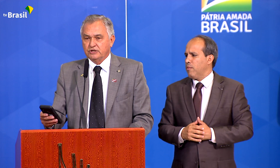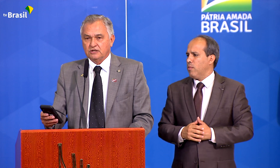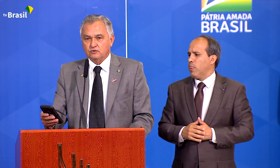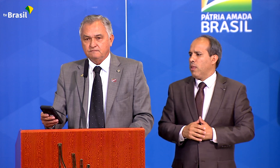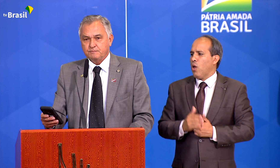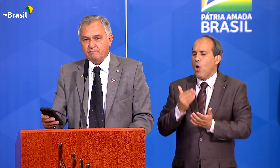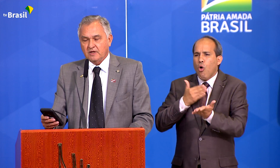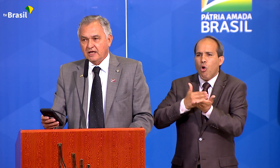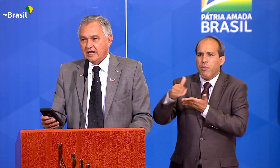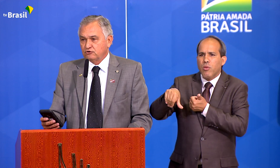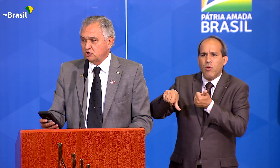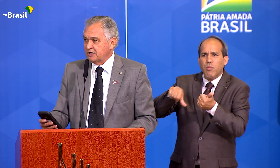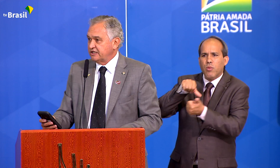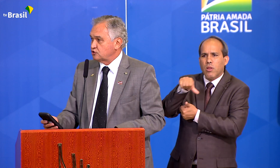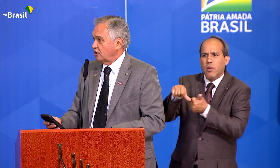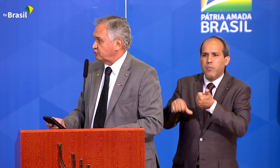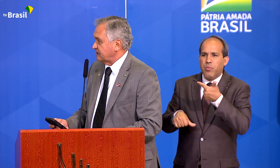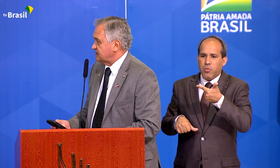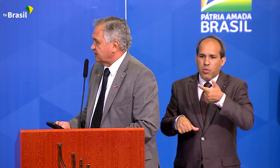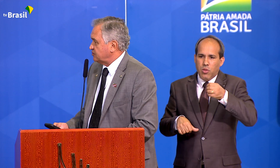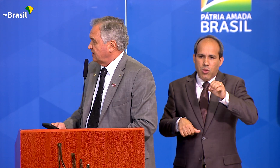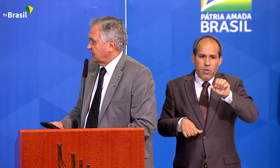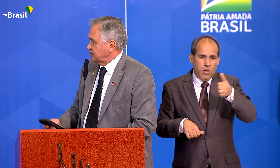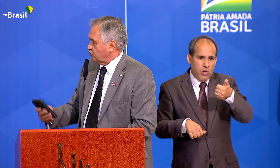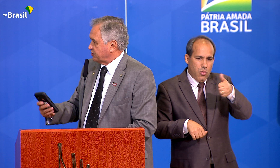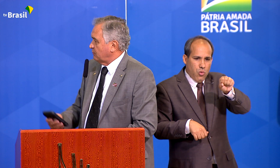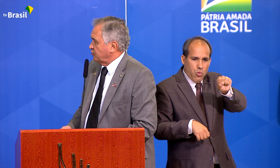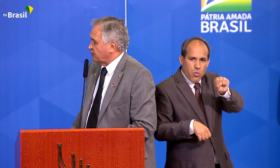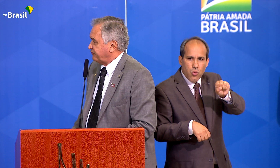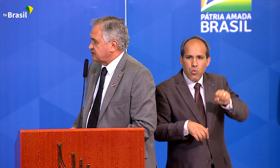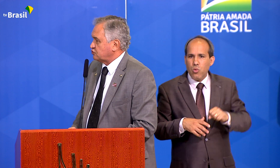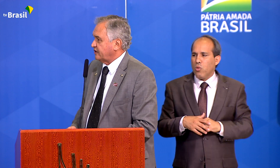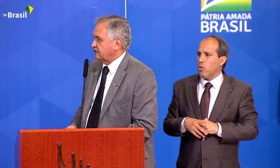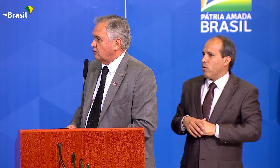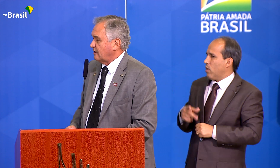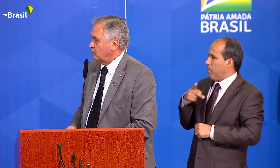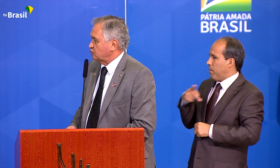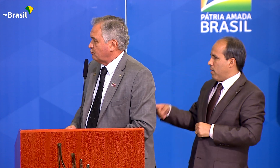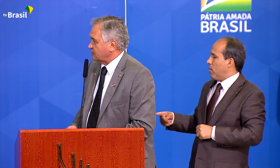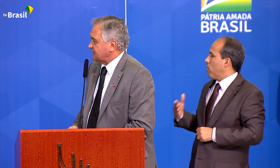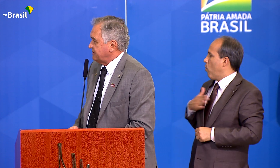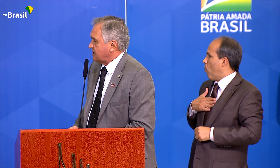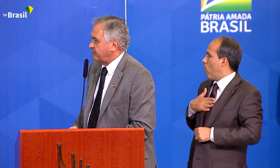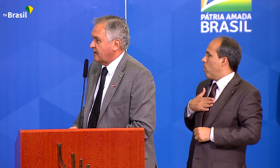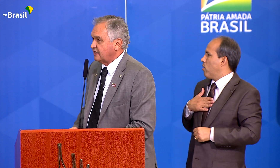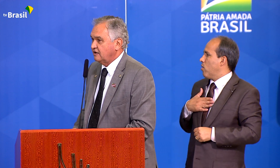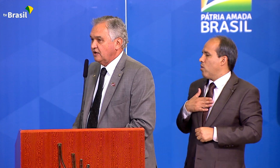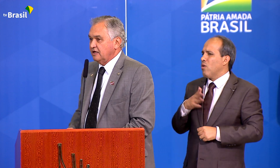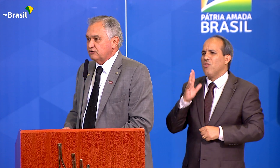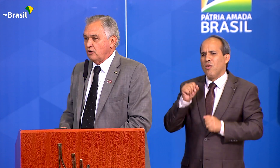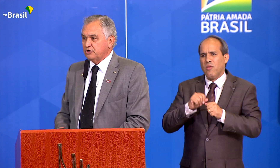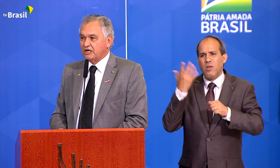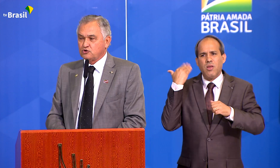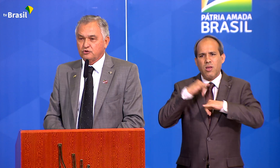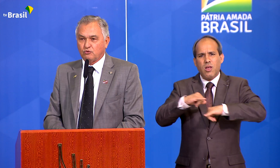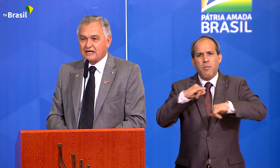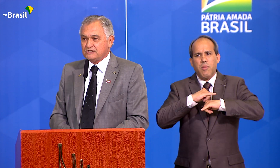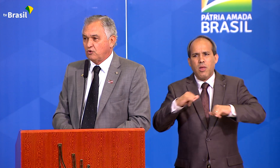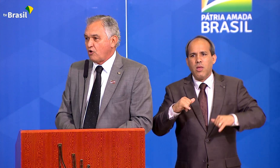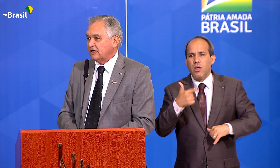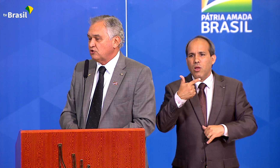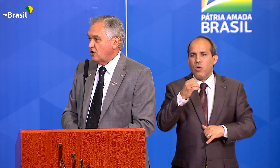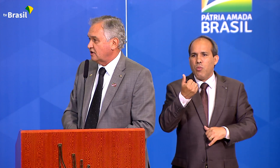está mudando em 2018 Presidente a gente gosta muito eu fiz isso daí de um dos Montes da minha campanha em